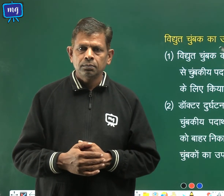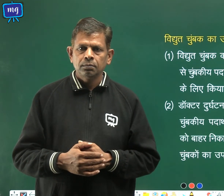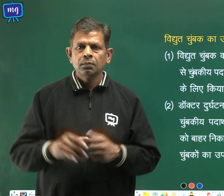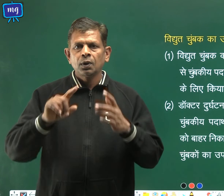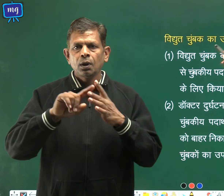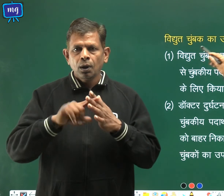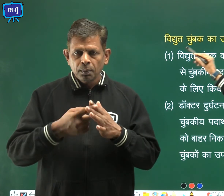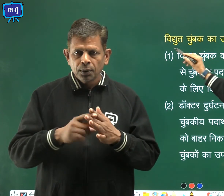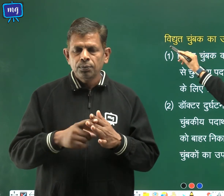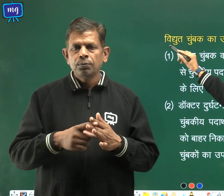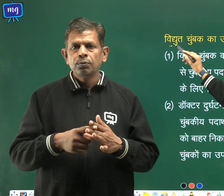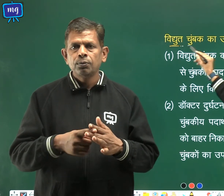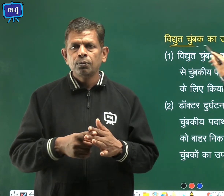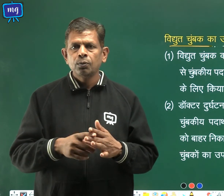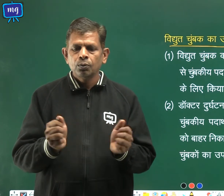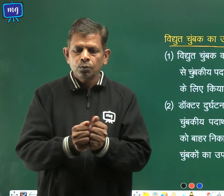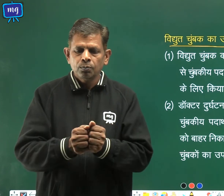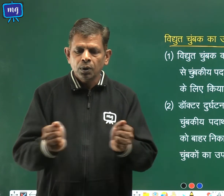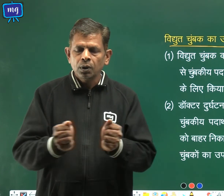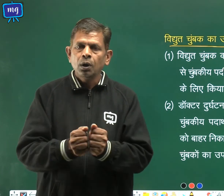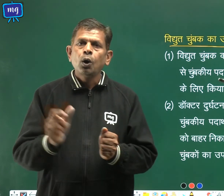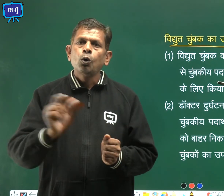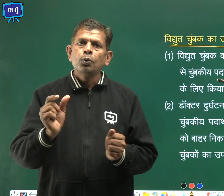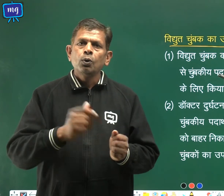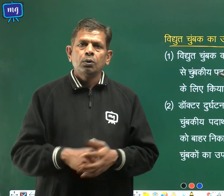विद्युत चुंबक का उपयोग।